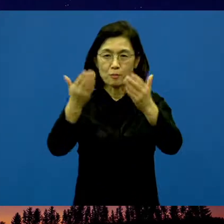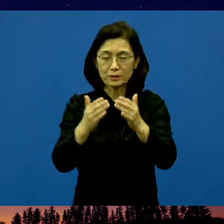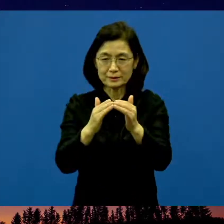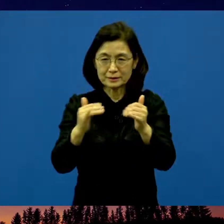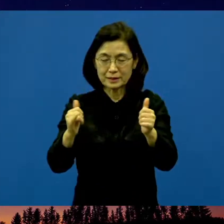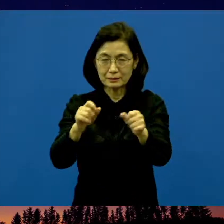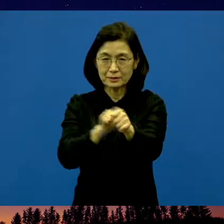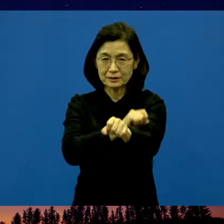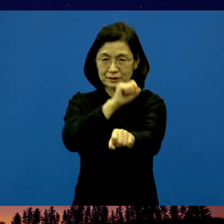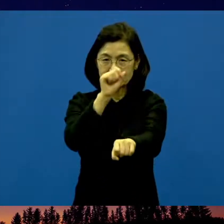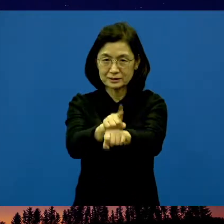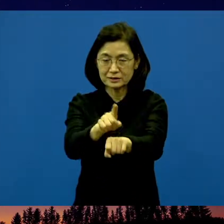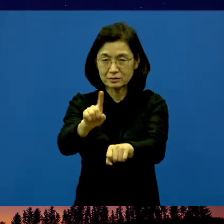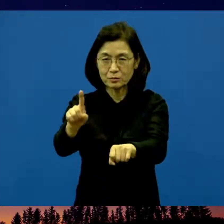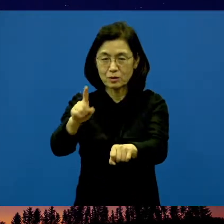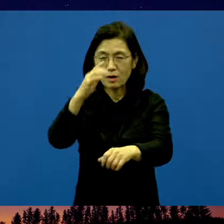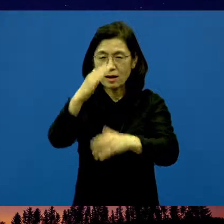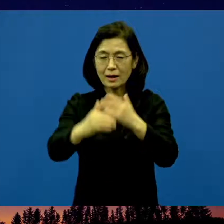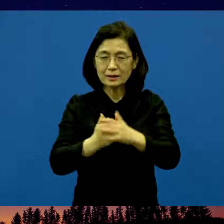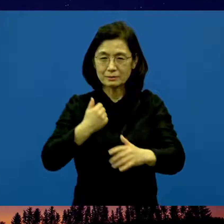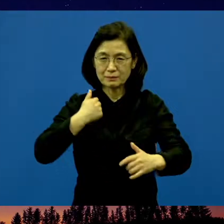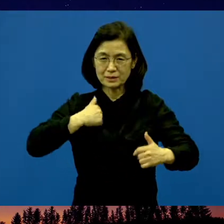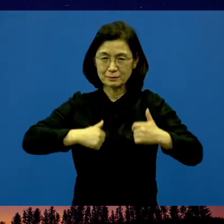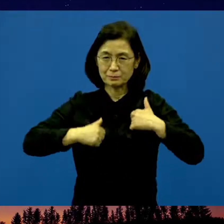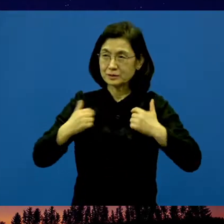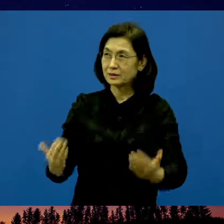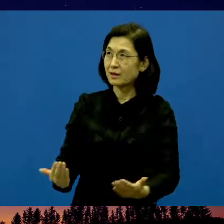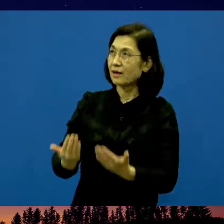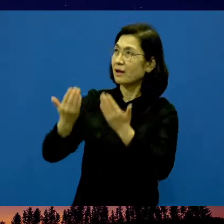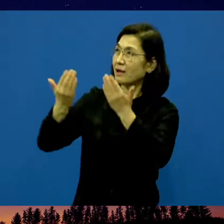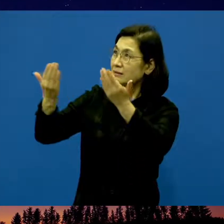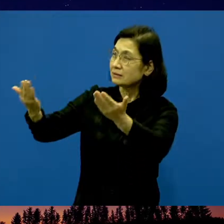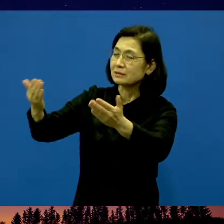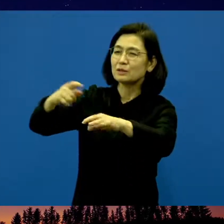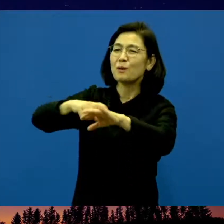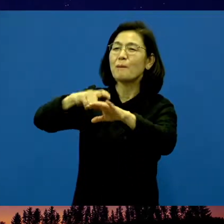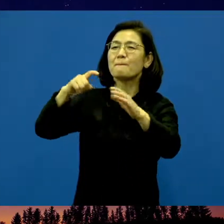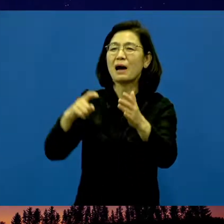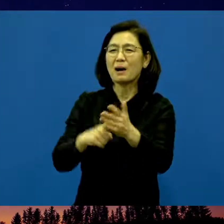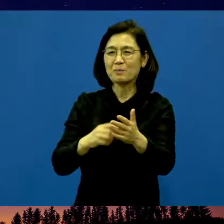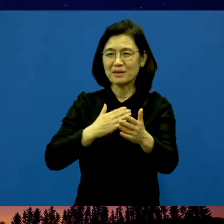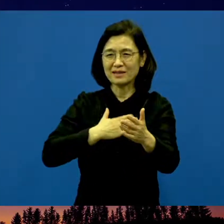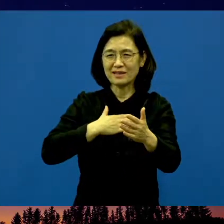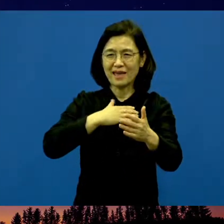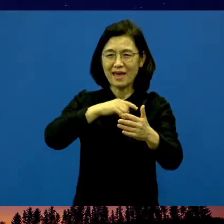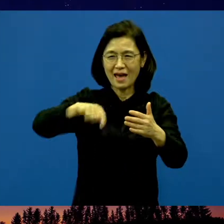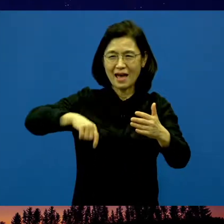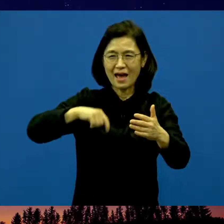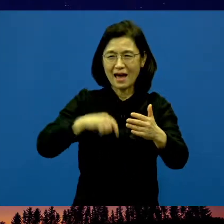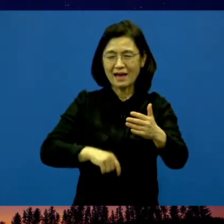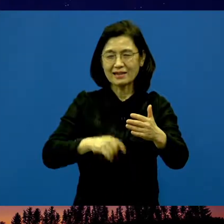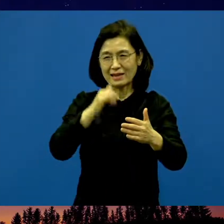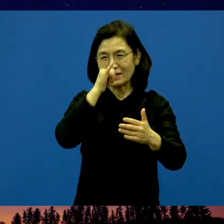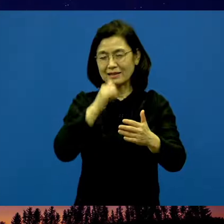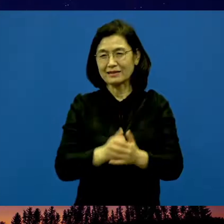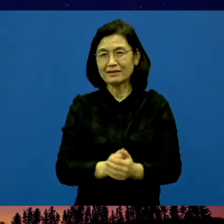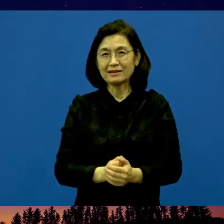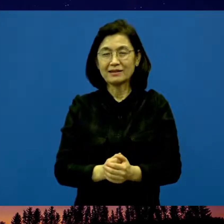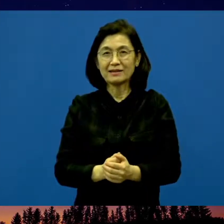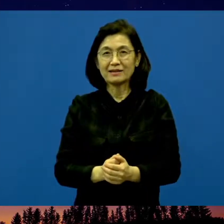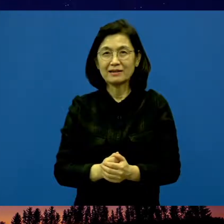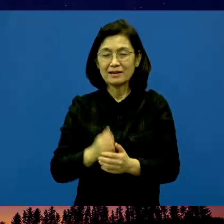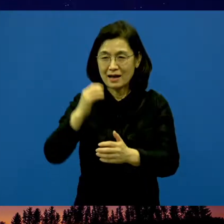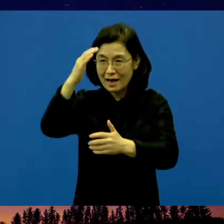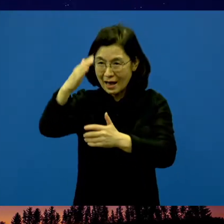특징이에요. 하나님을 기쁘시게 하고자 하는 마음이 우리 안에 있는 것입니다. 이것은 우리에게서 나온 것이 아니고 하나님 우리